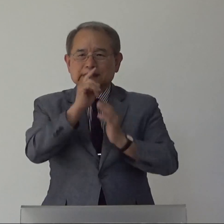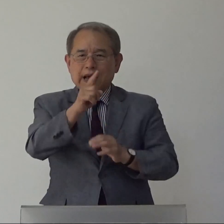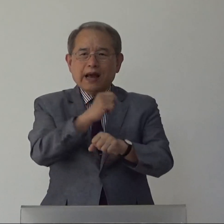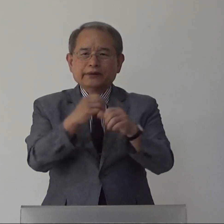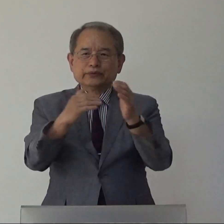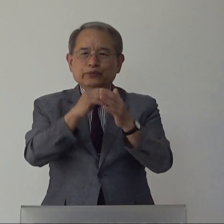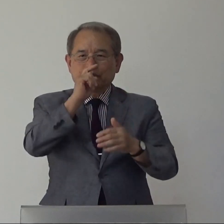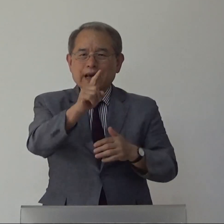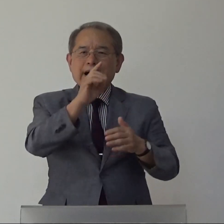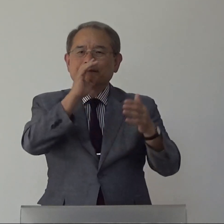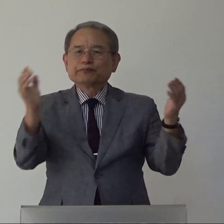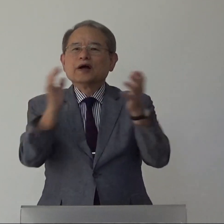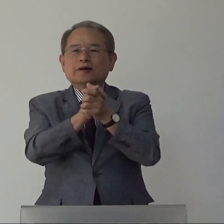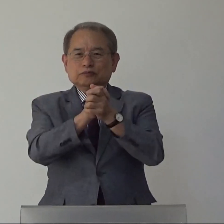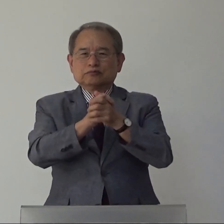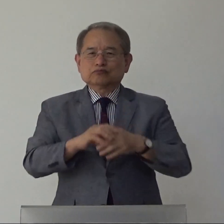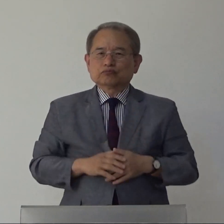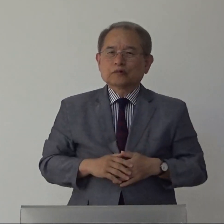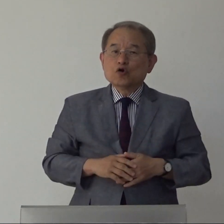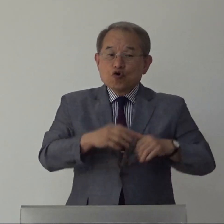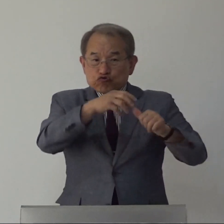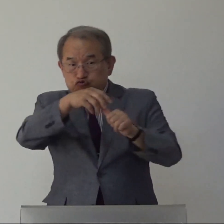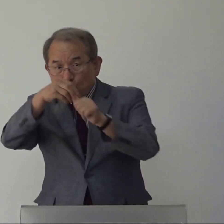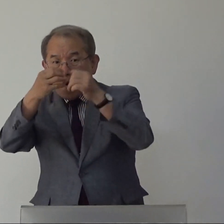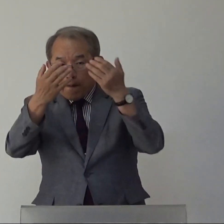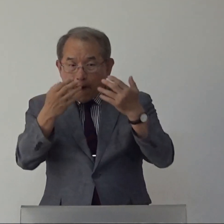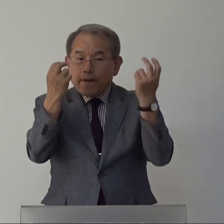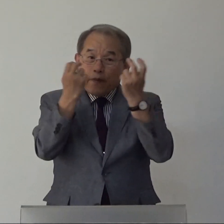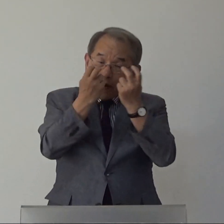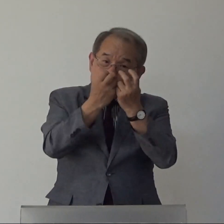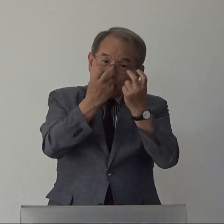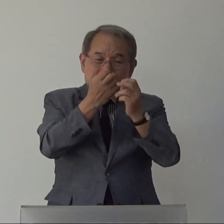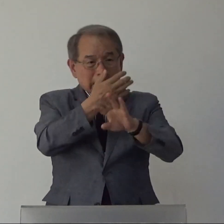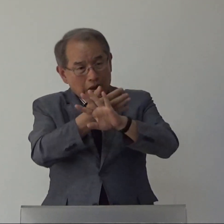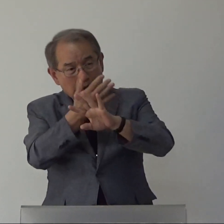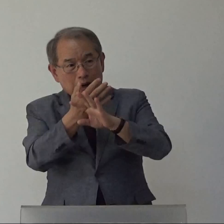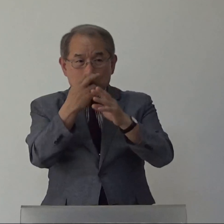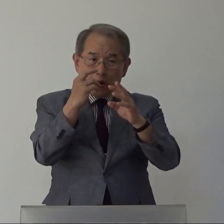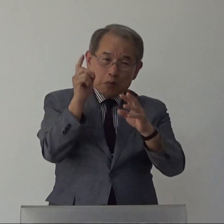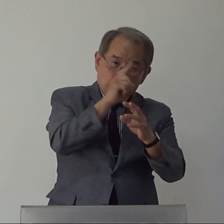이름을 우리에게 주신 일이 없음이라 하였더라. 아멘.